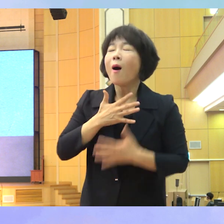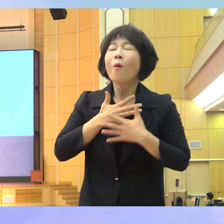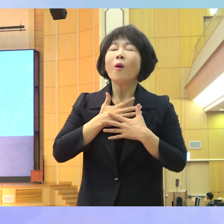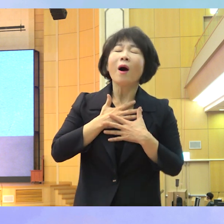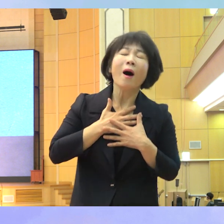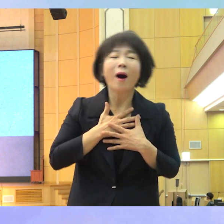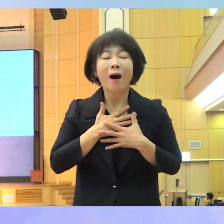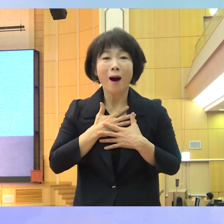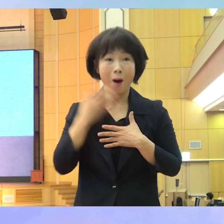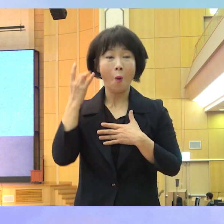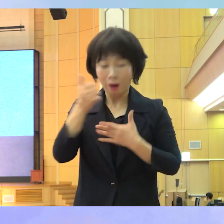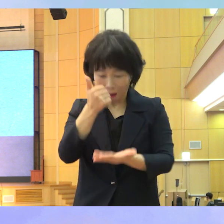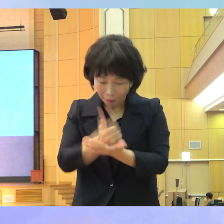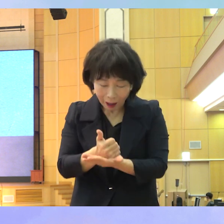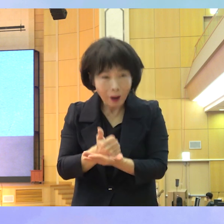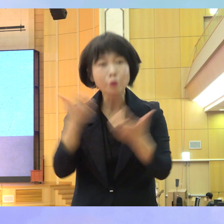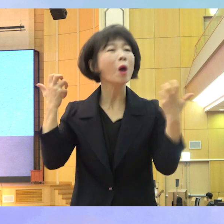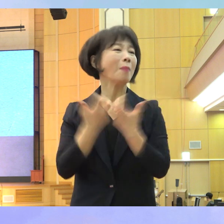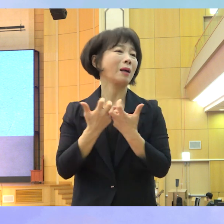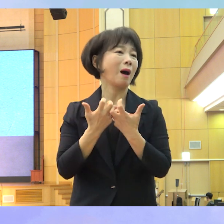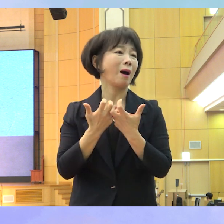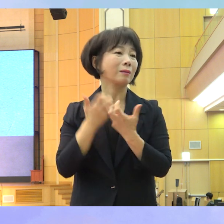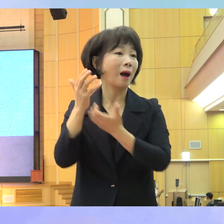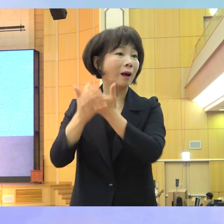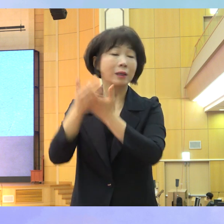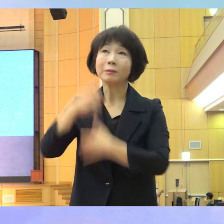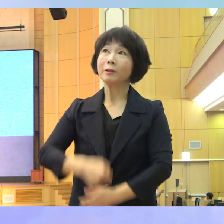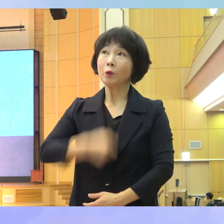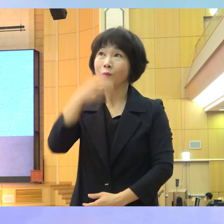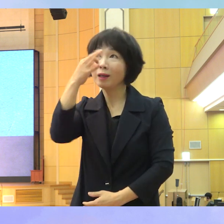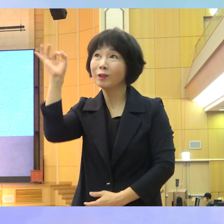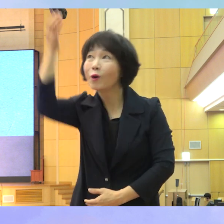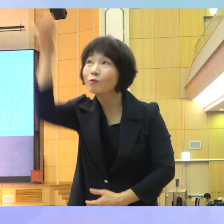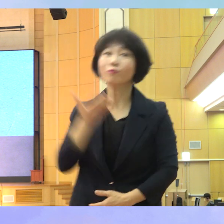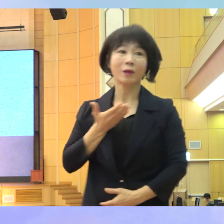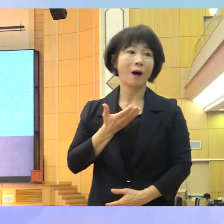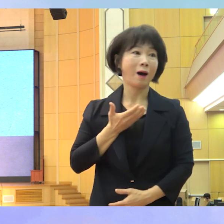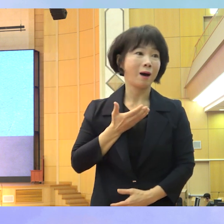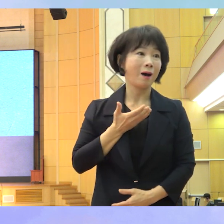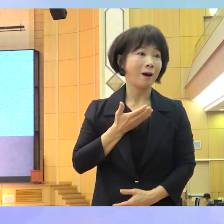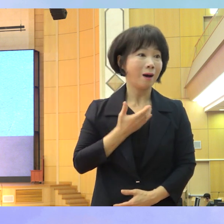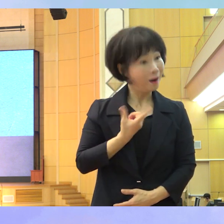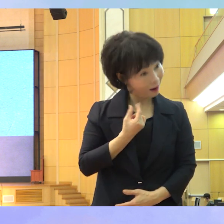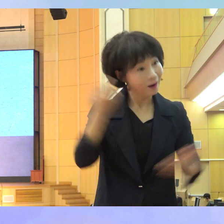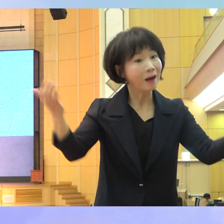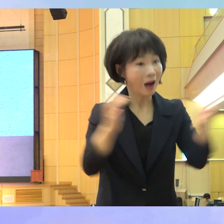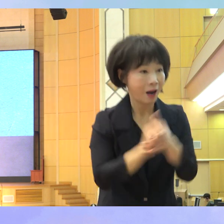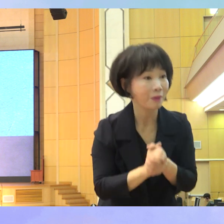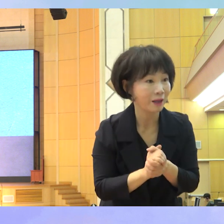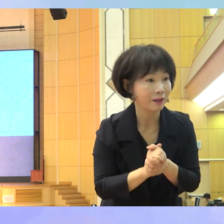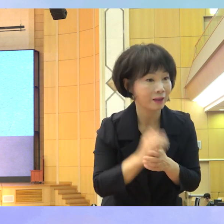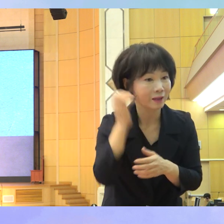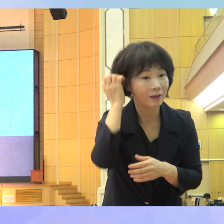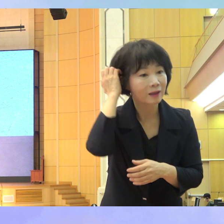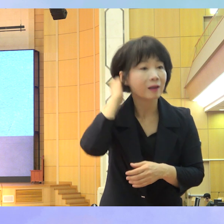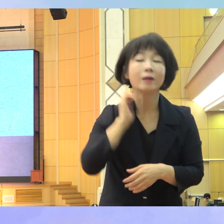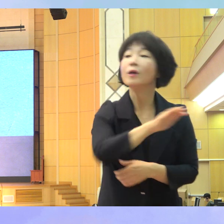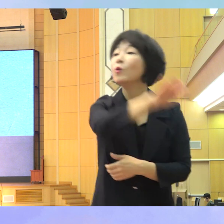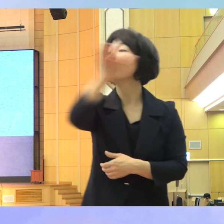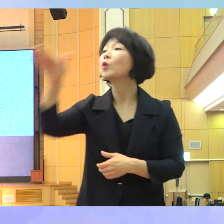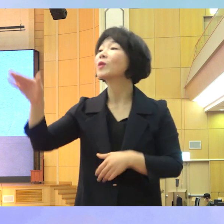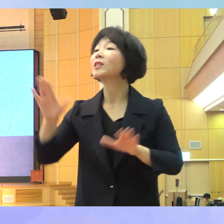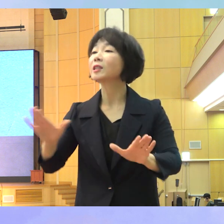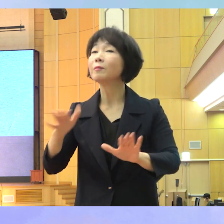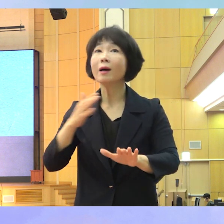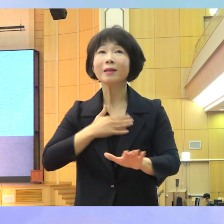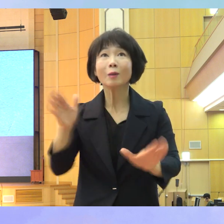아까 아무것도 아닌 그 아들이 빌 게이츠의 사위처럼 행동을 하고 세계은행 부총재처럼 행동을 하듯이 우리도